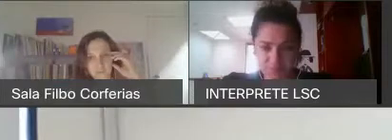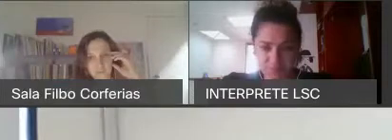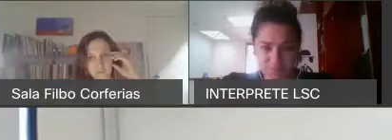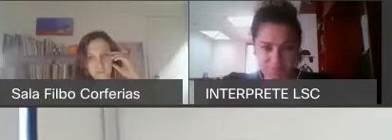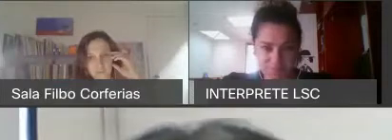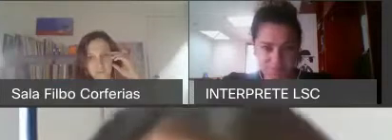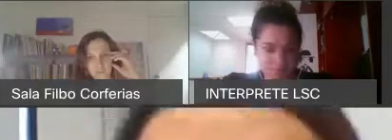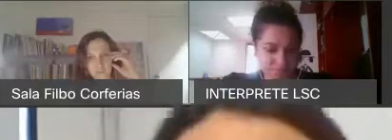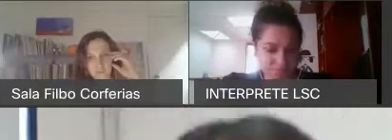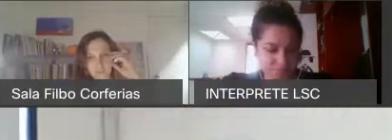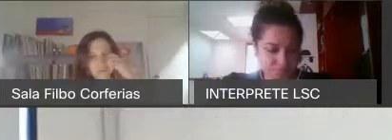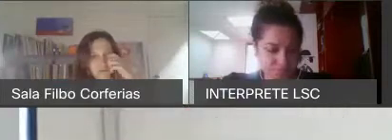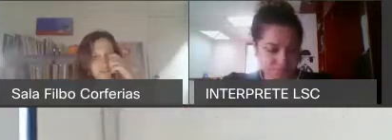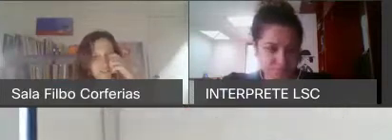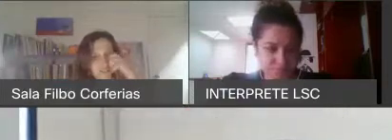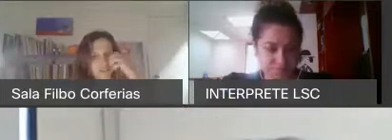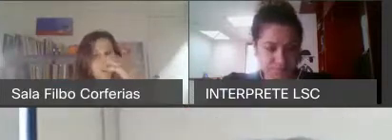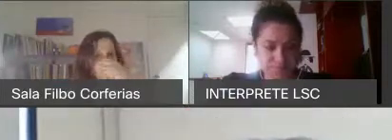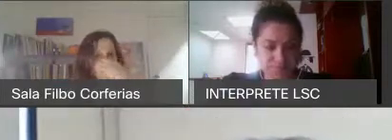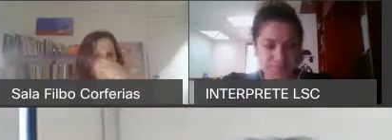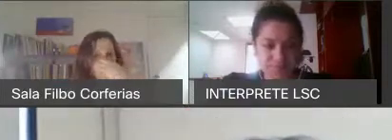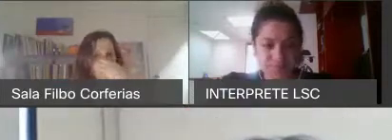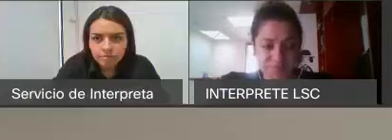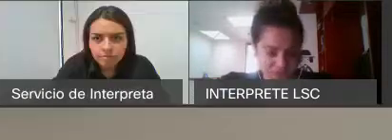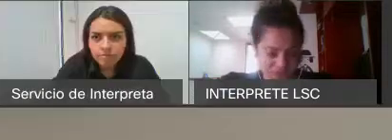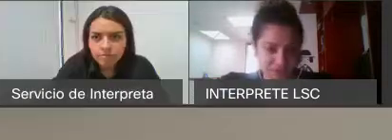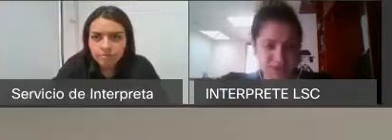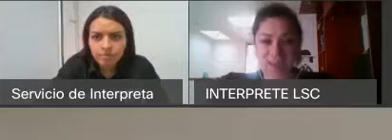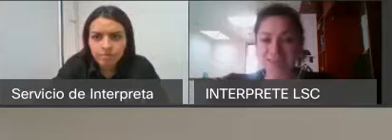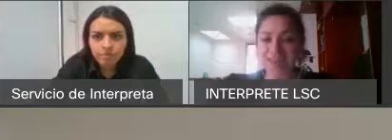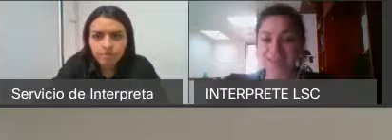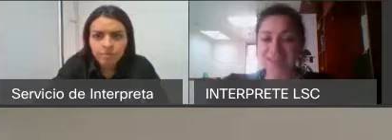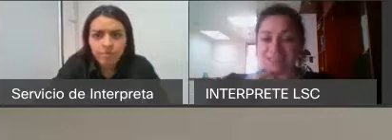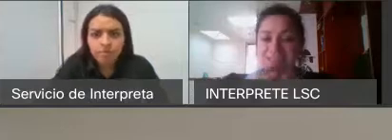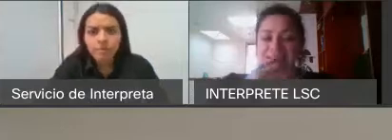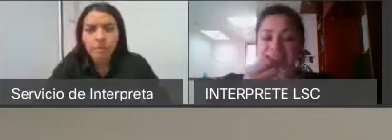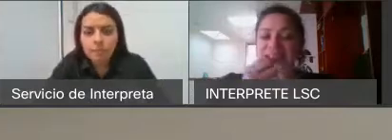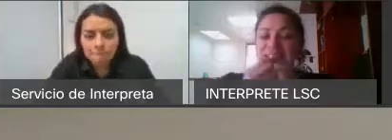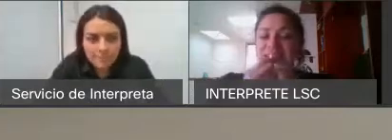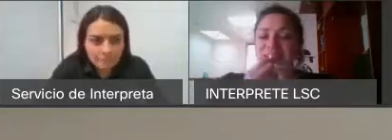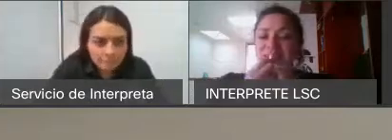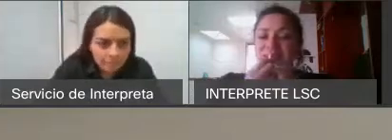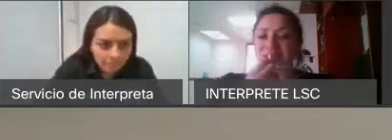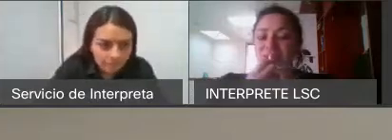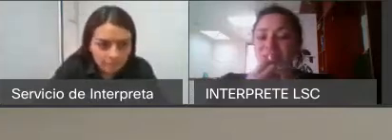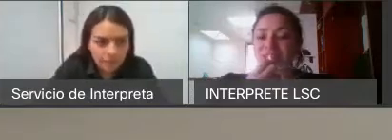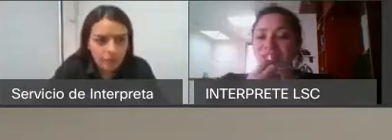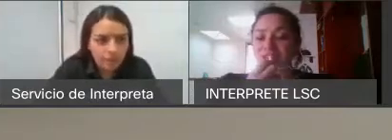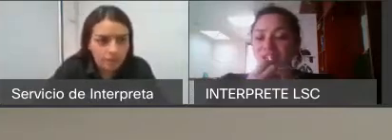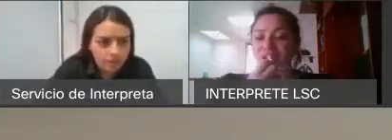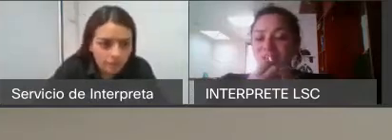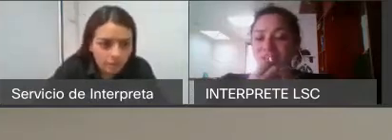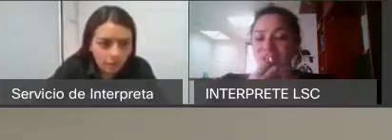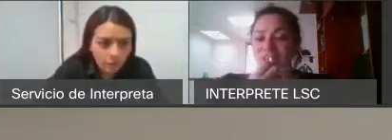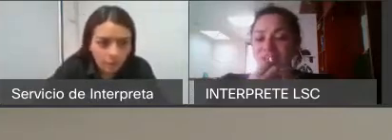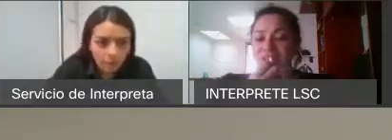todavía. Yo creo que está usando el vínculo que no es. Si quieres. Cindy, ¿tú tienes lo